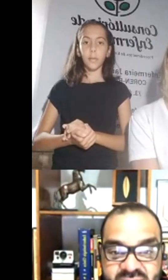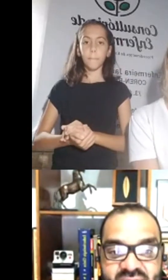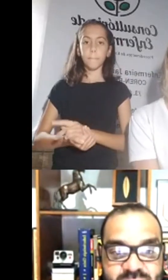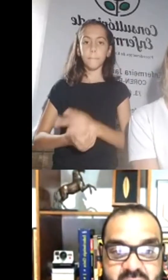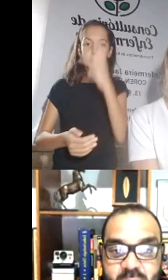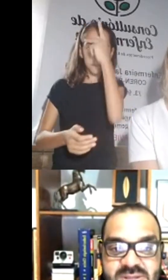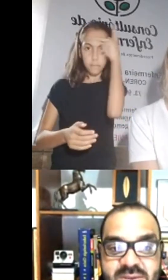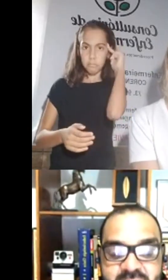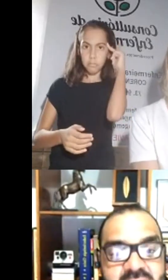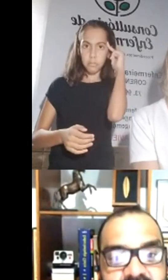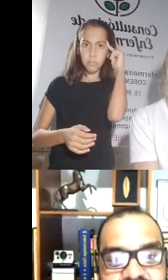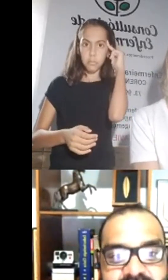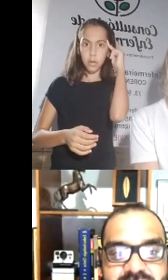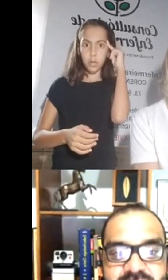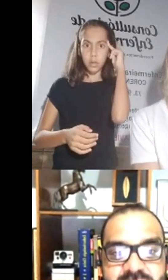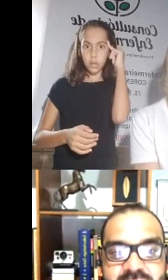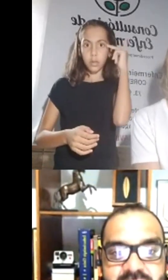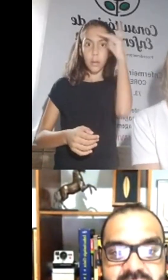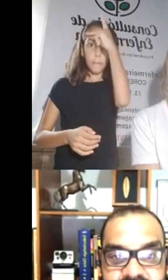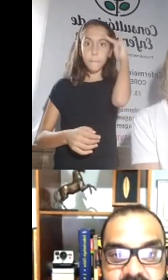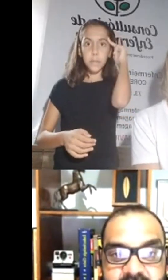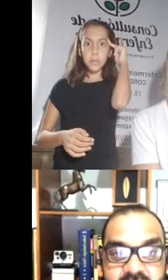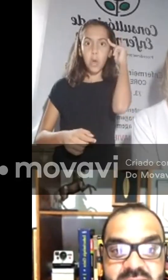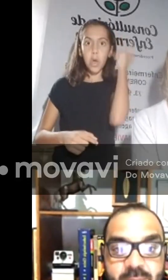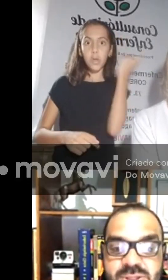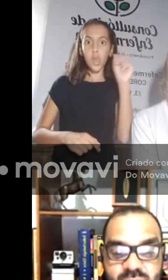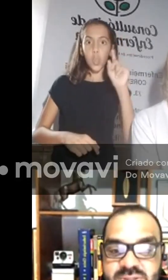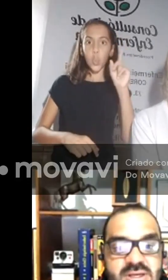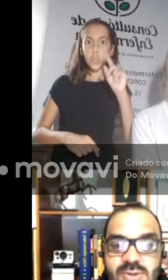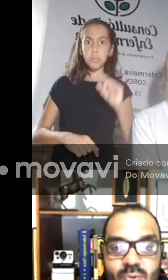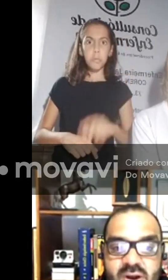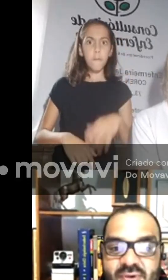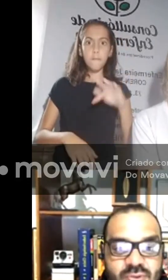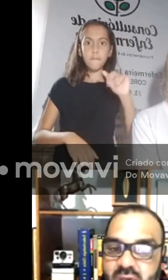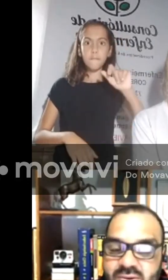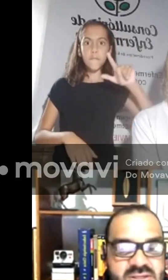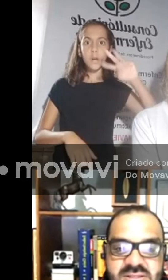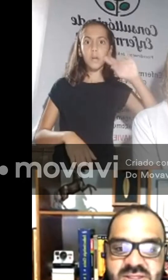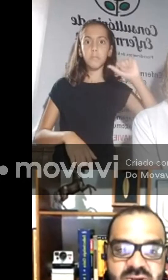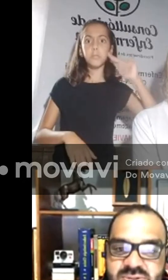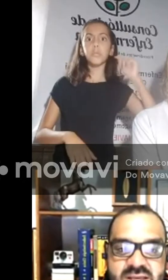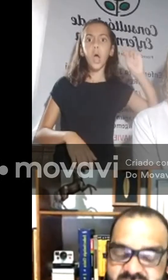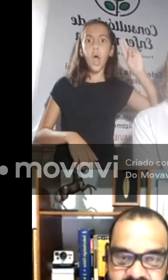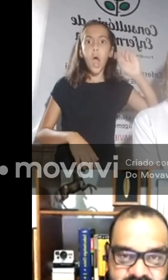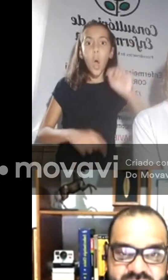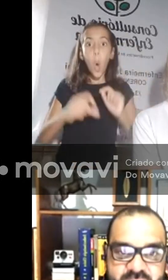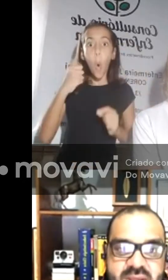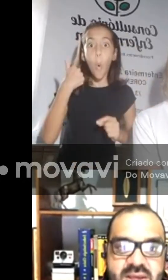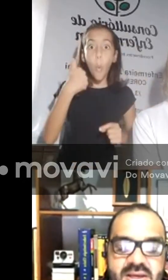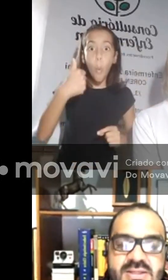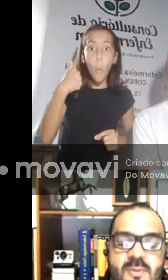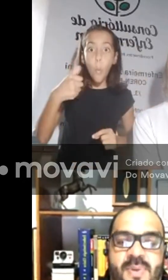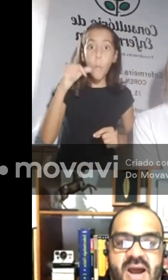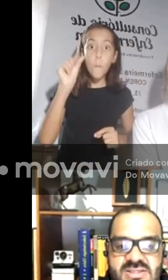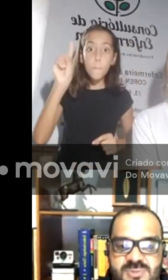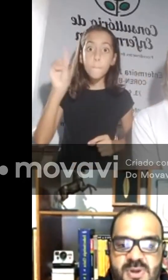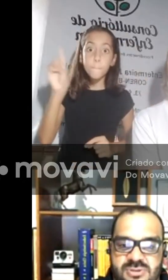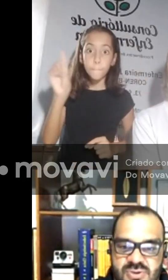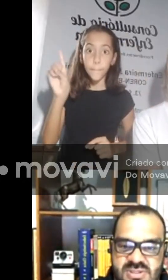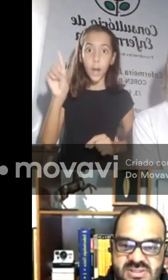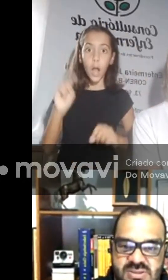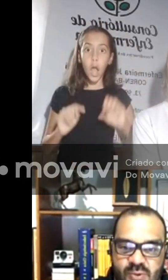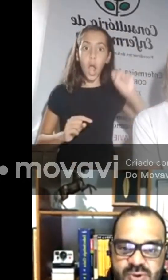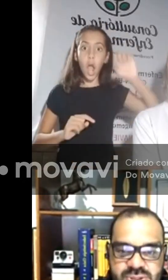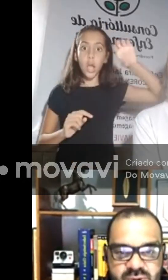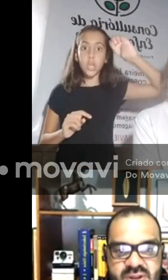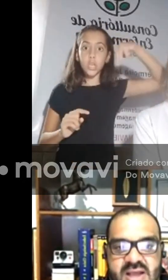nunca vi faltar uma semana, sabe? Tem pessoas que nunca faltaram nesses 5, 6 anos. Então, para essas pessoas